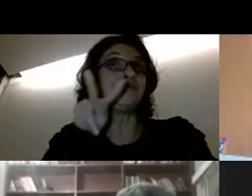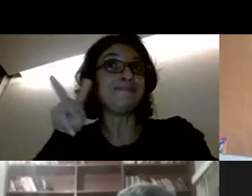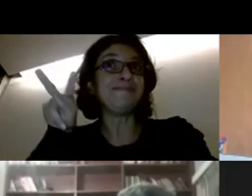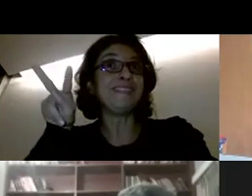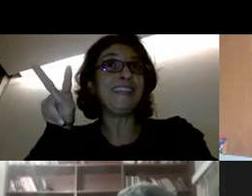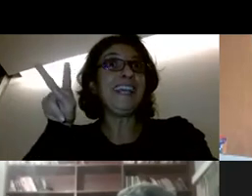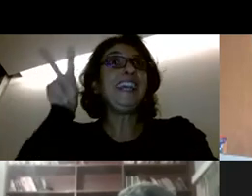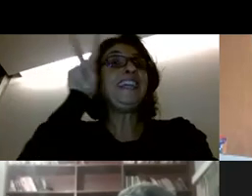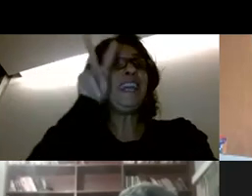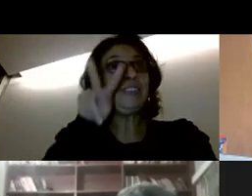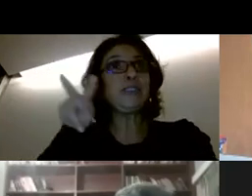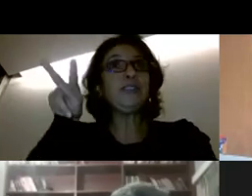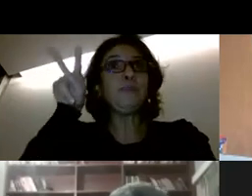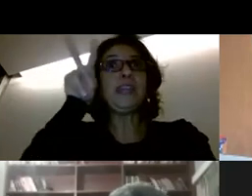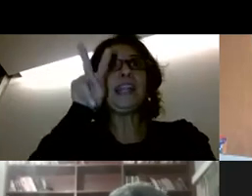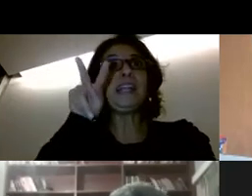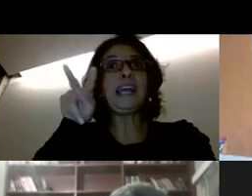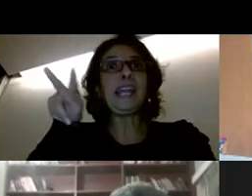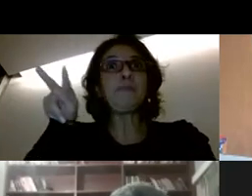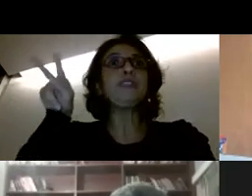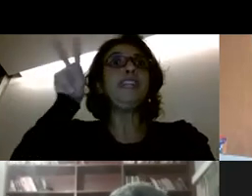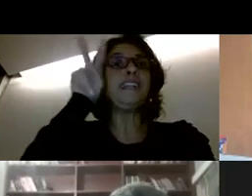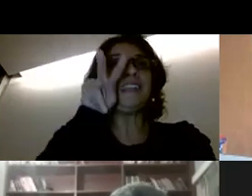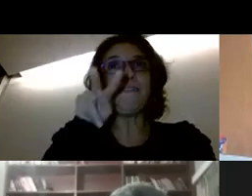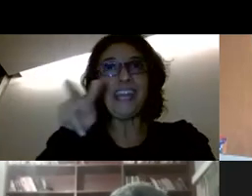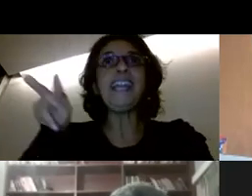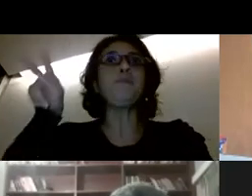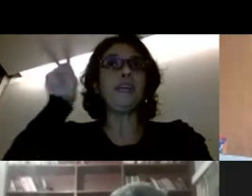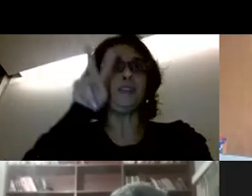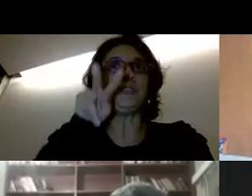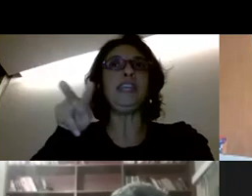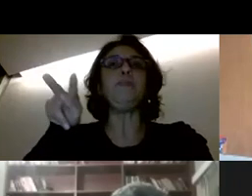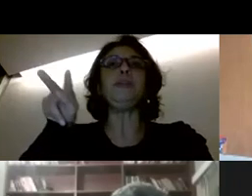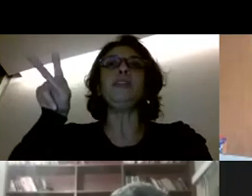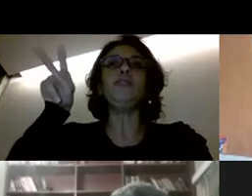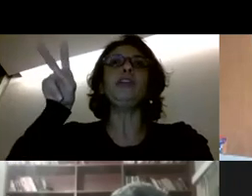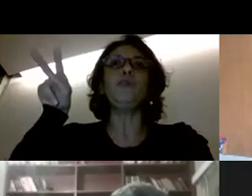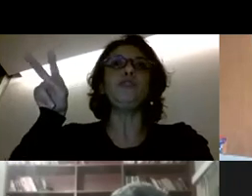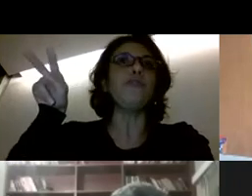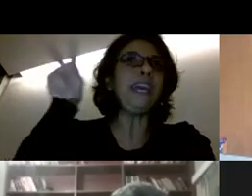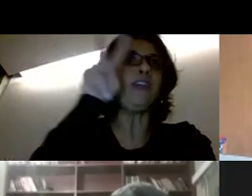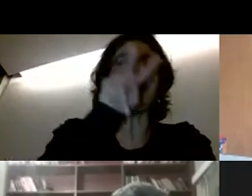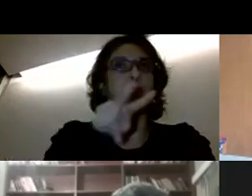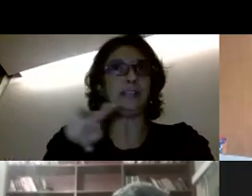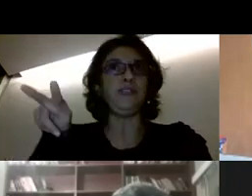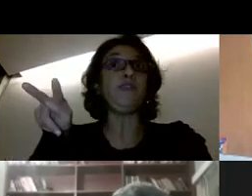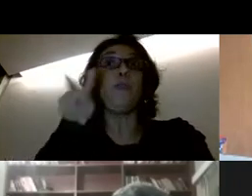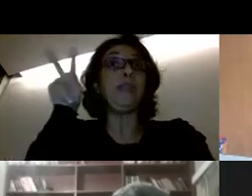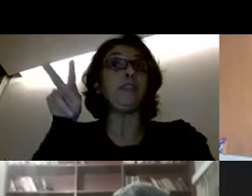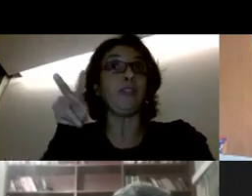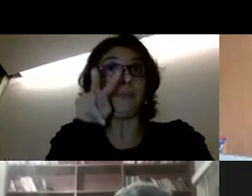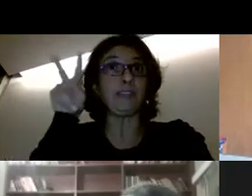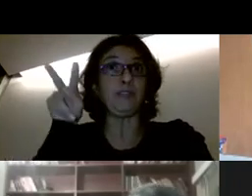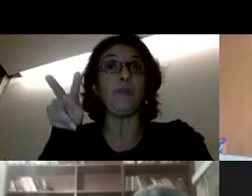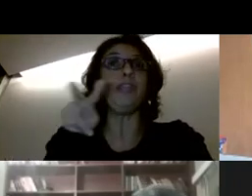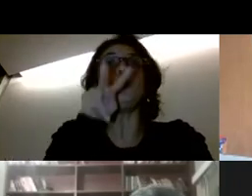mirar. Y esto me da la posibilidad de ver el espacio y dependiendo de cómo yo veo el espacio,